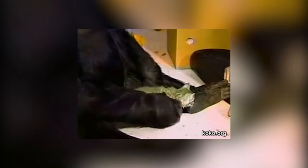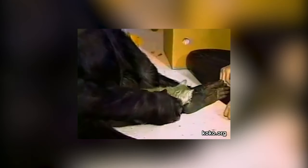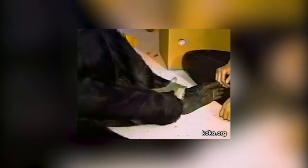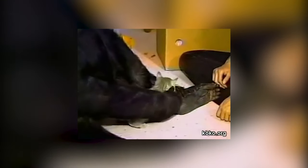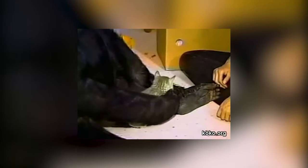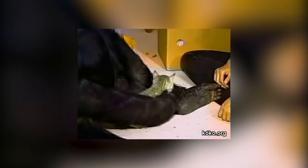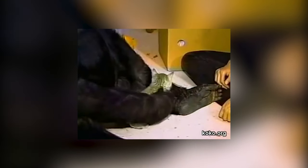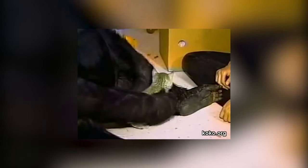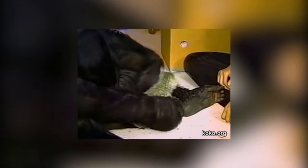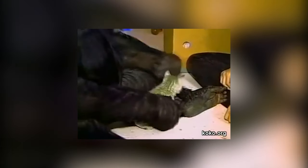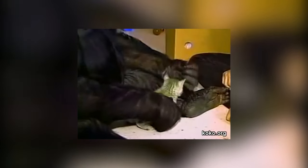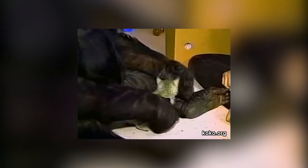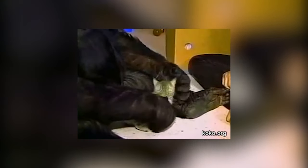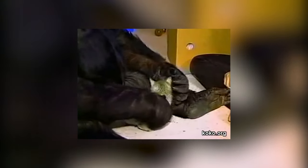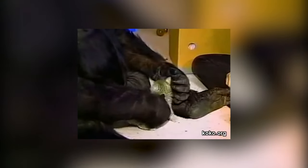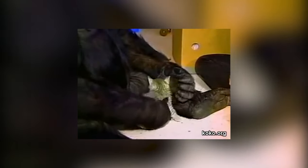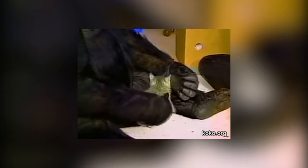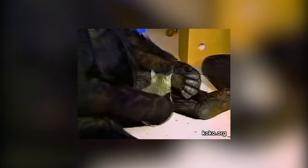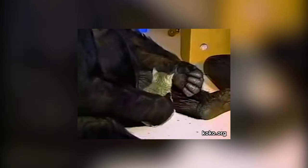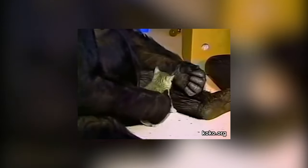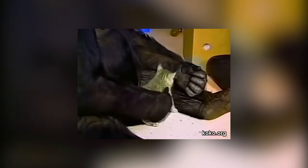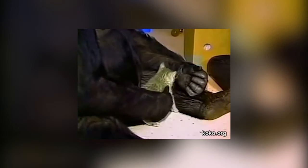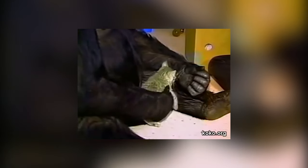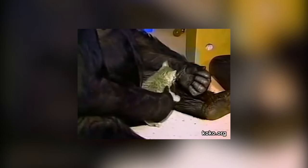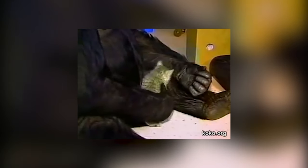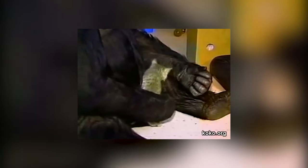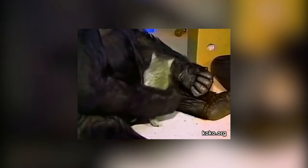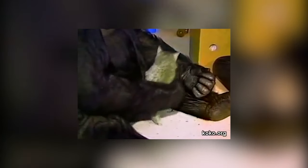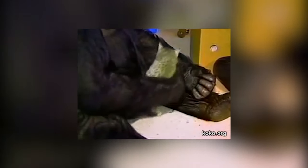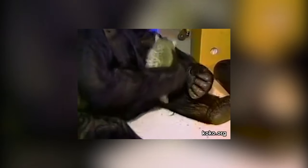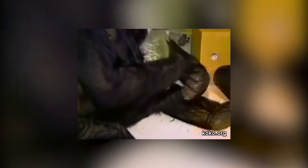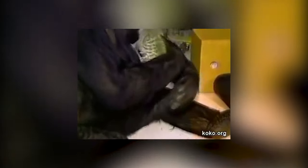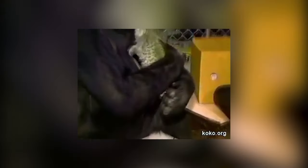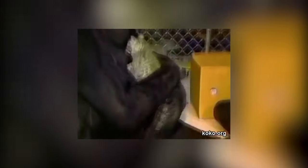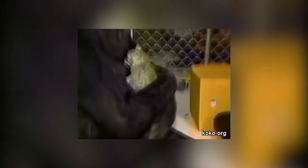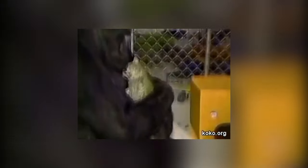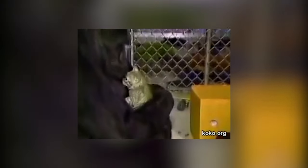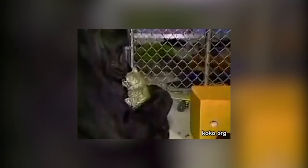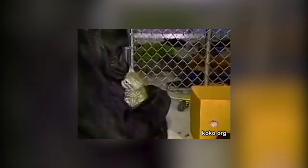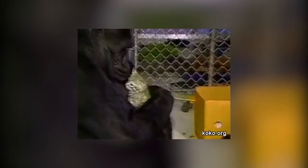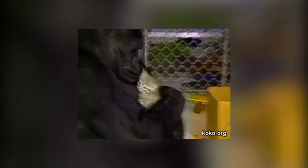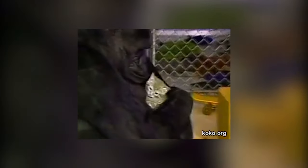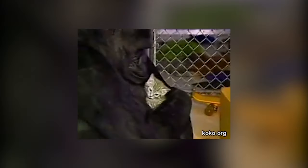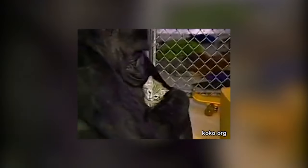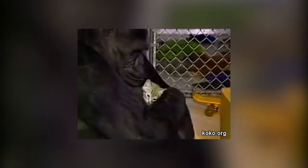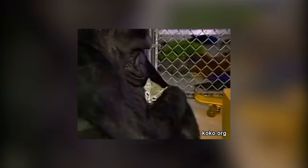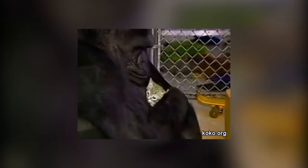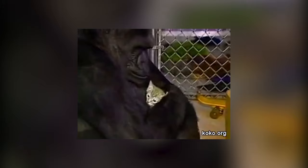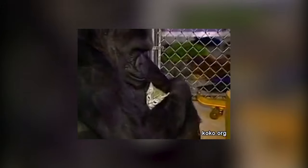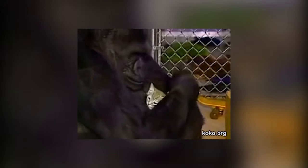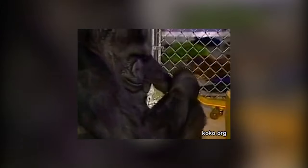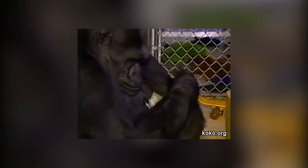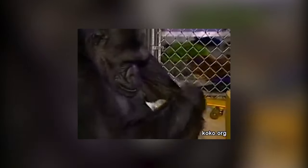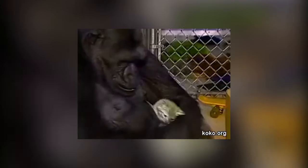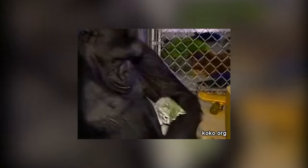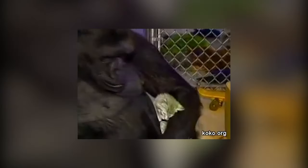nome perché il gattino non aveva la coda e sembrava una pallina. Sfortunatamente, una notte, il gattino venne investito da una macchina. Coco aveva il